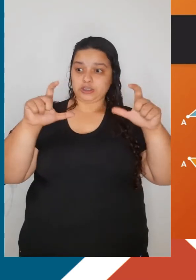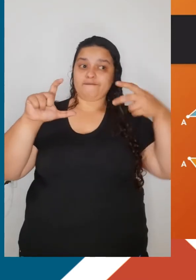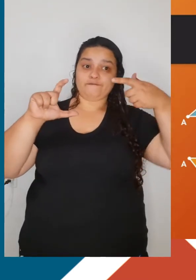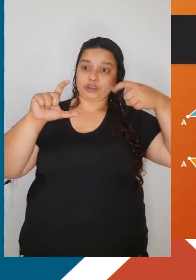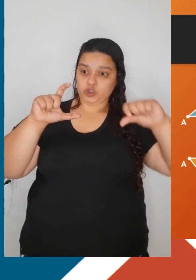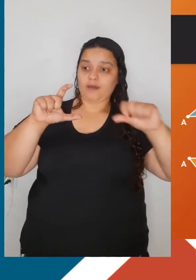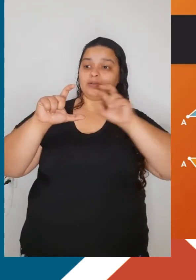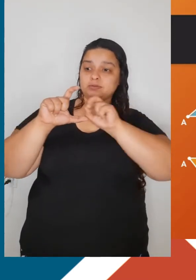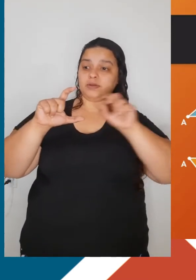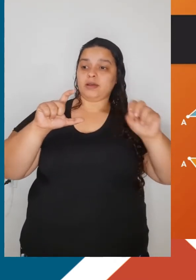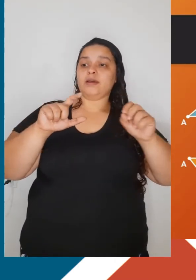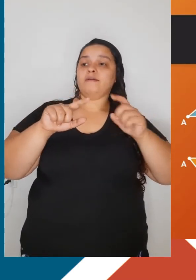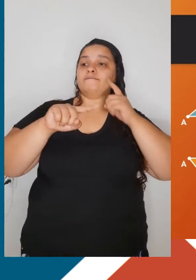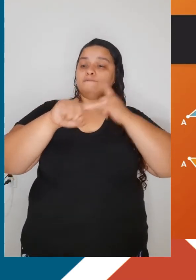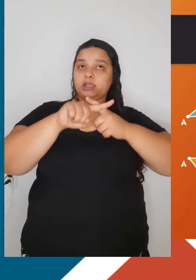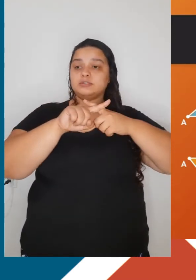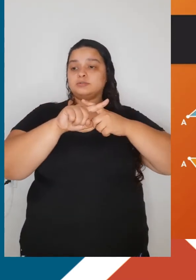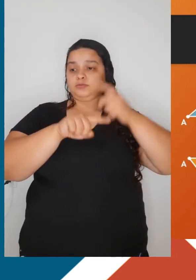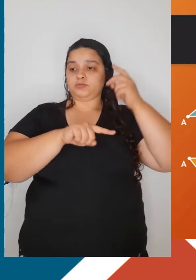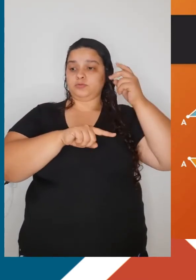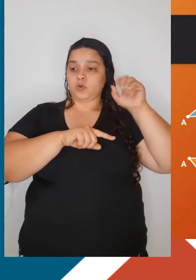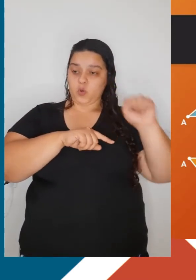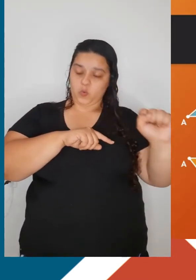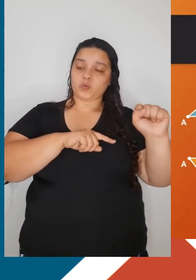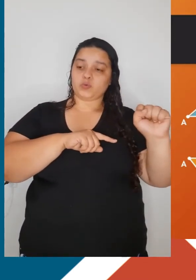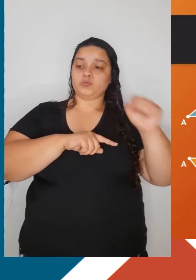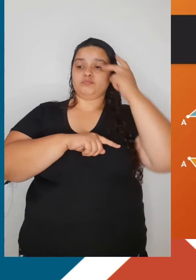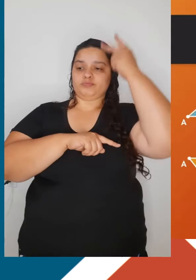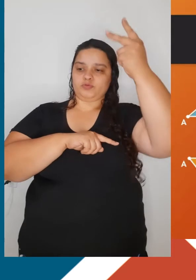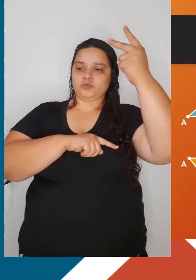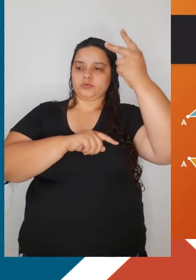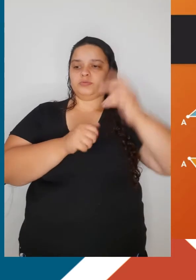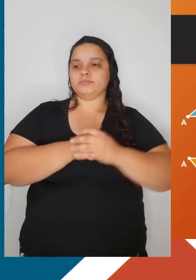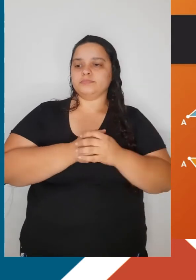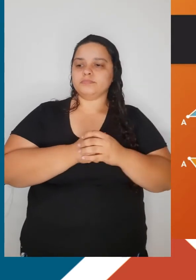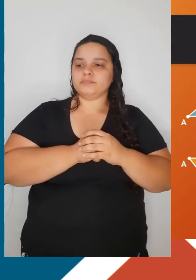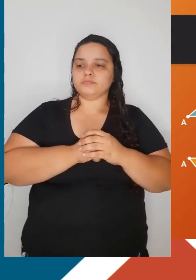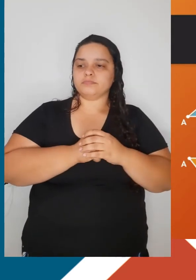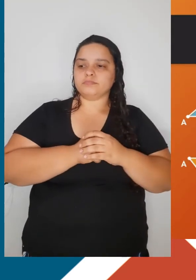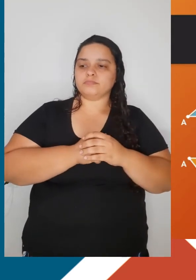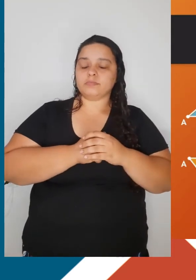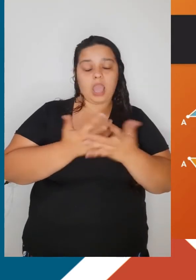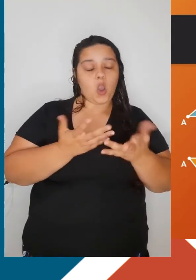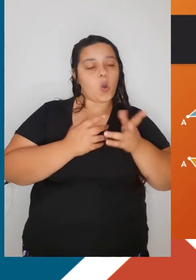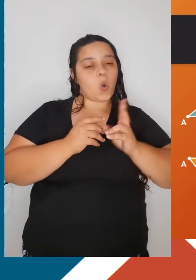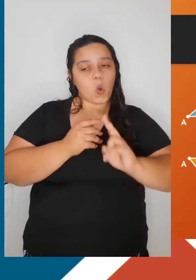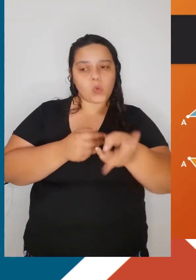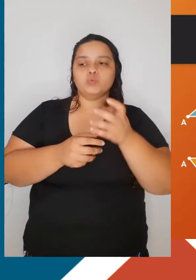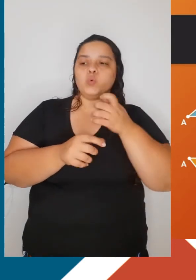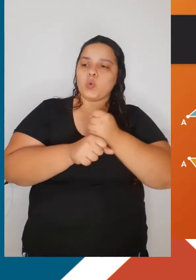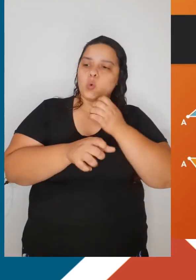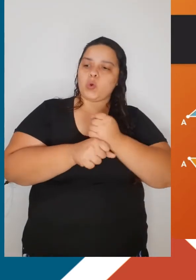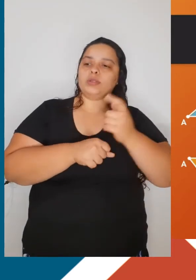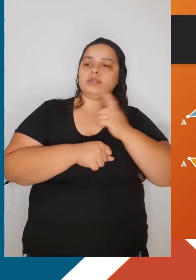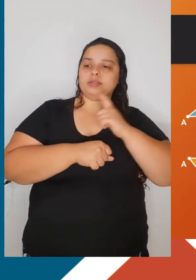menor, que é 29, vezes a altura do trapézio, que é 8, sobre 2. Então, continuando as